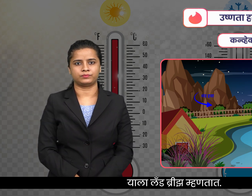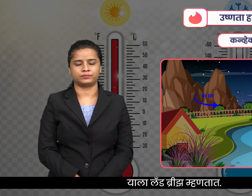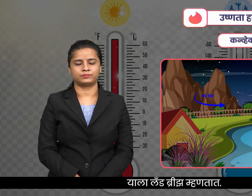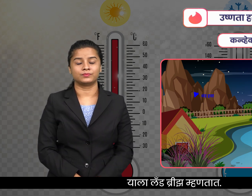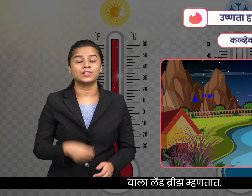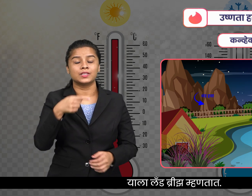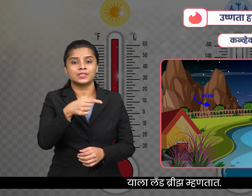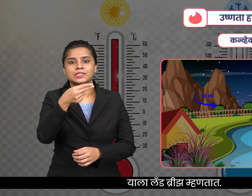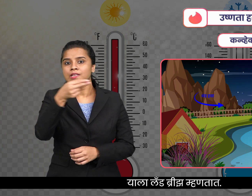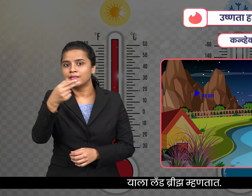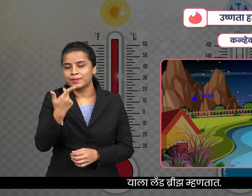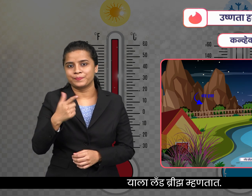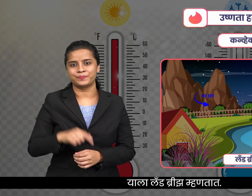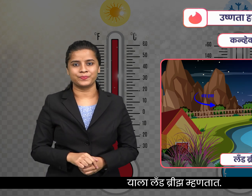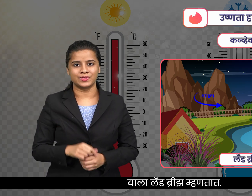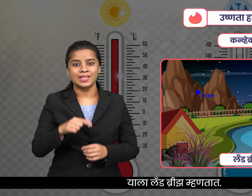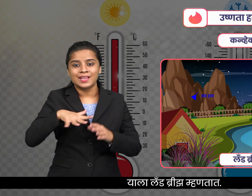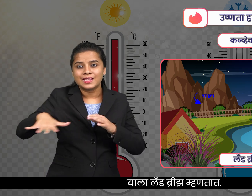लँड ब्रिज असे म्हणतात.